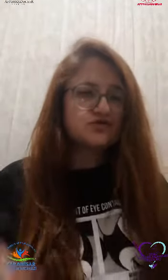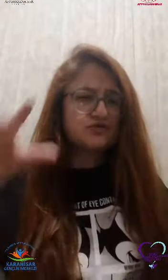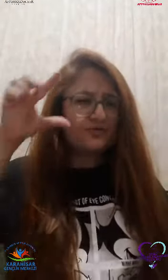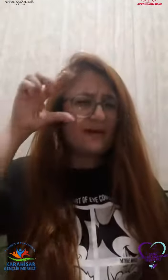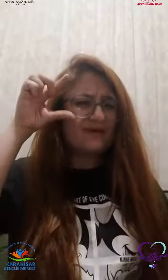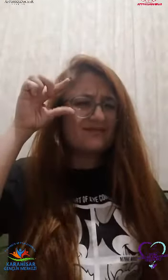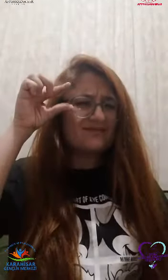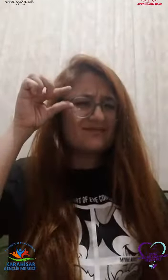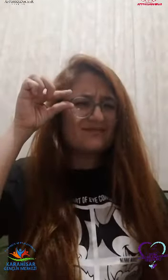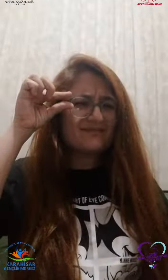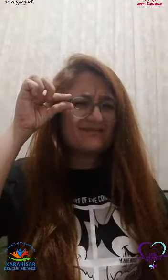Şüphe.